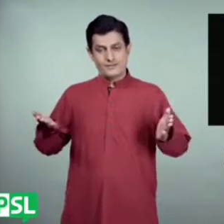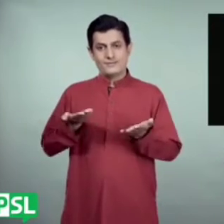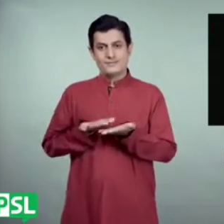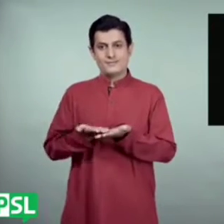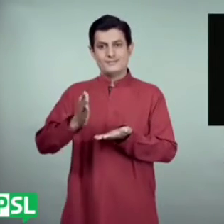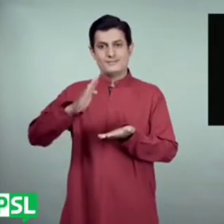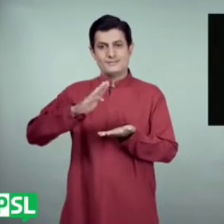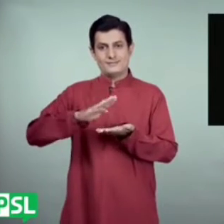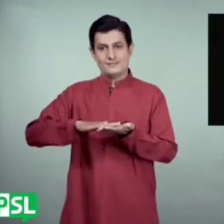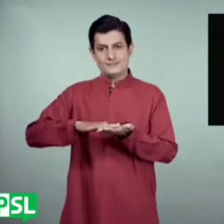بڑا کفچا.